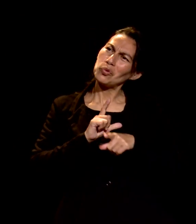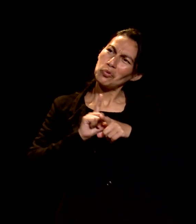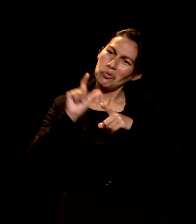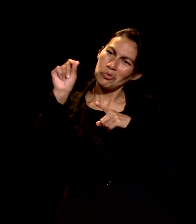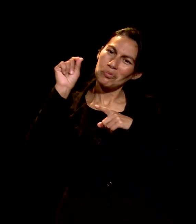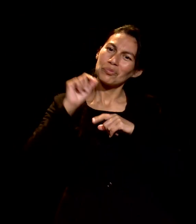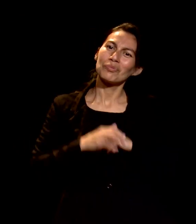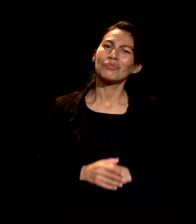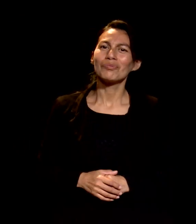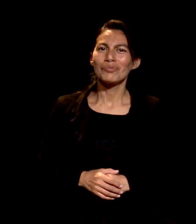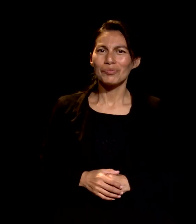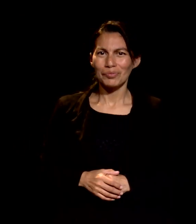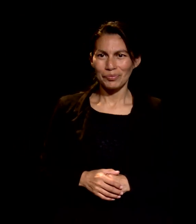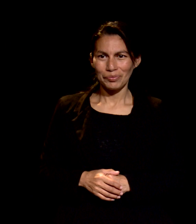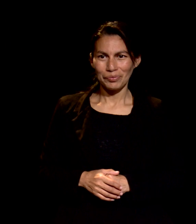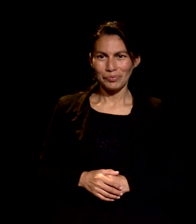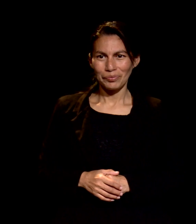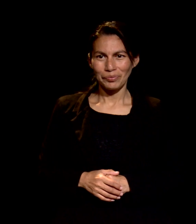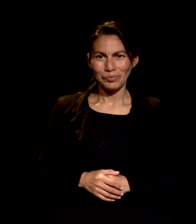nos fuimos